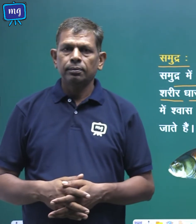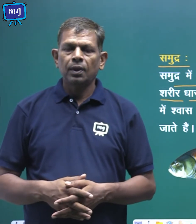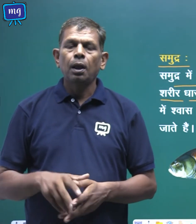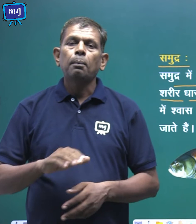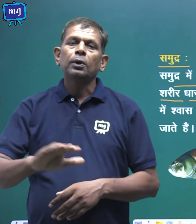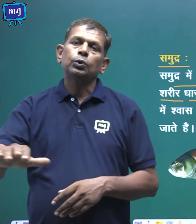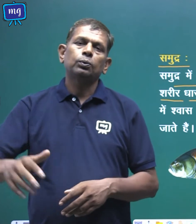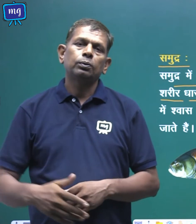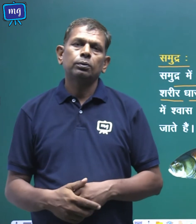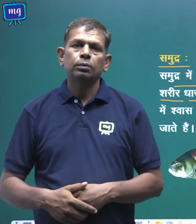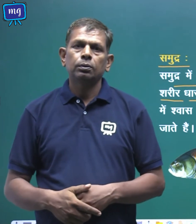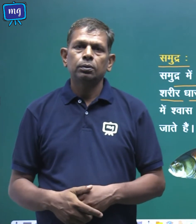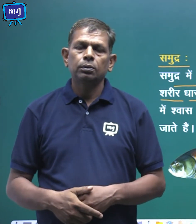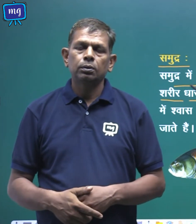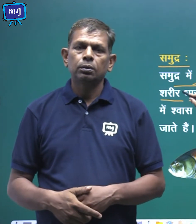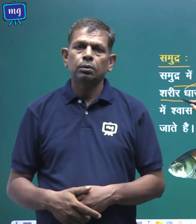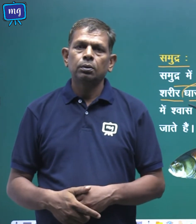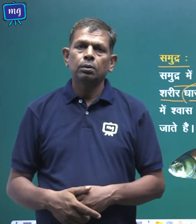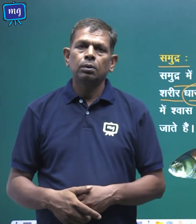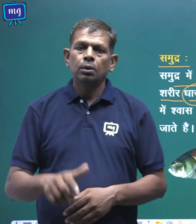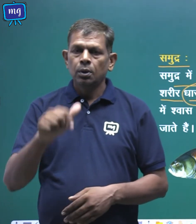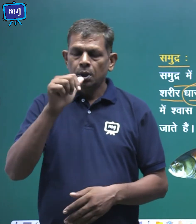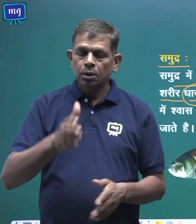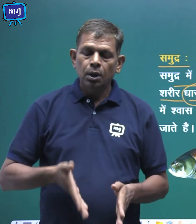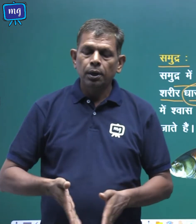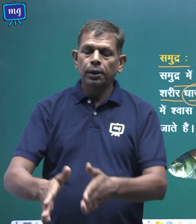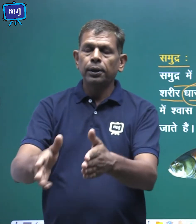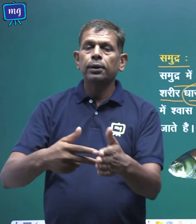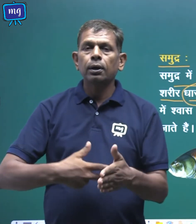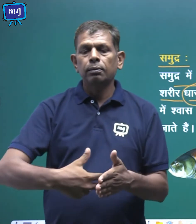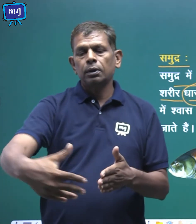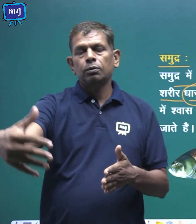बच्चों, धारा रेखीय का मतलब होता है